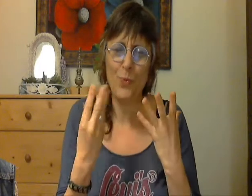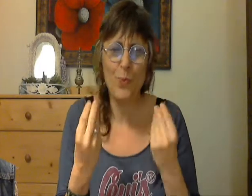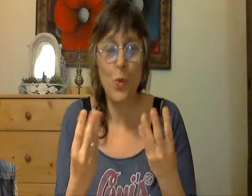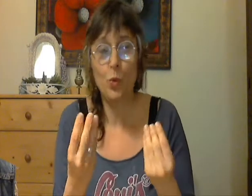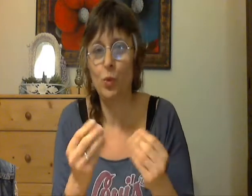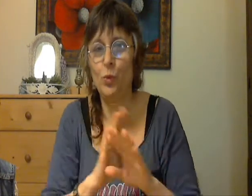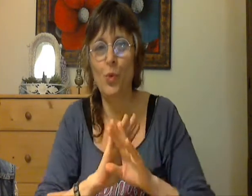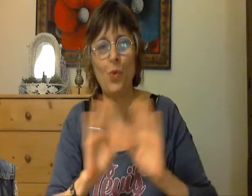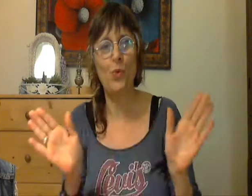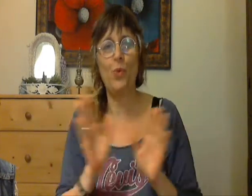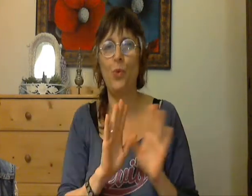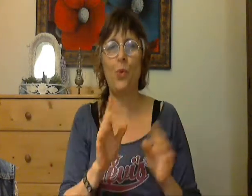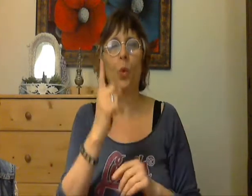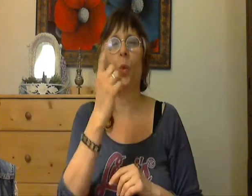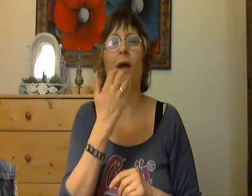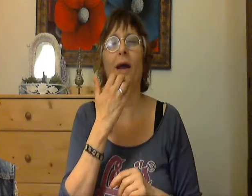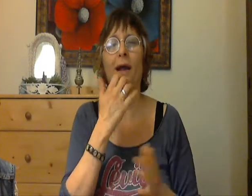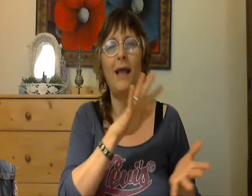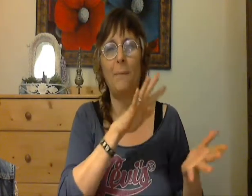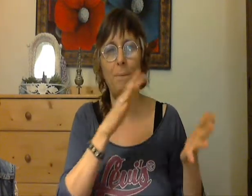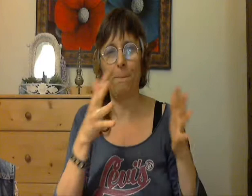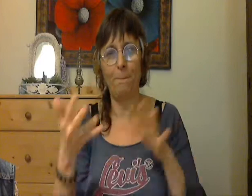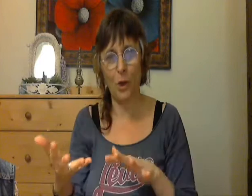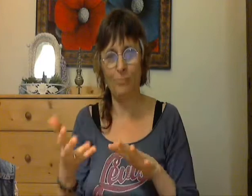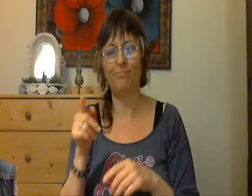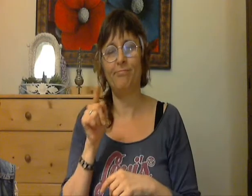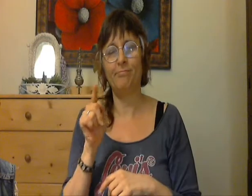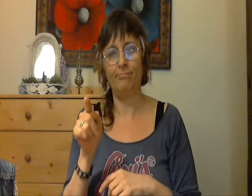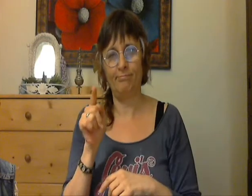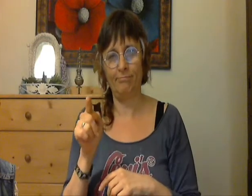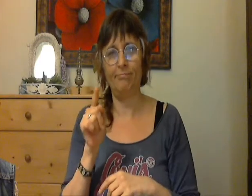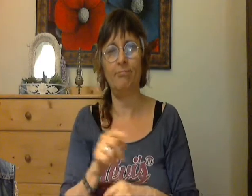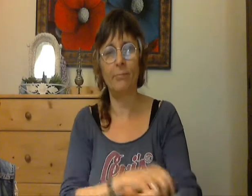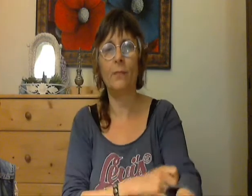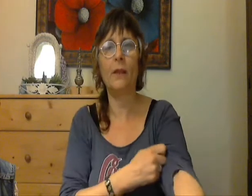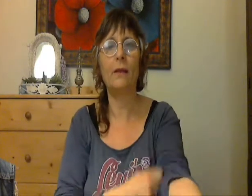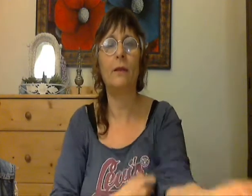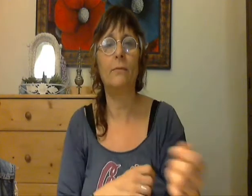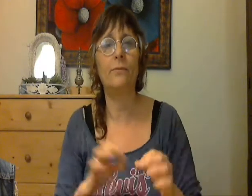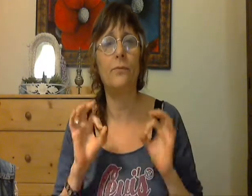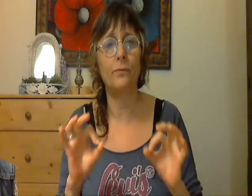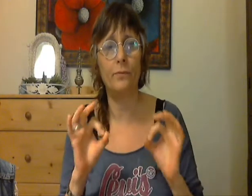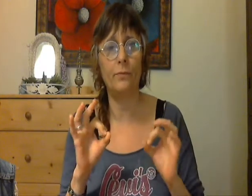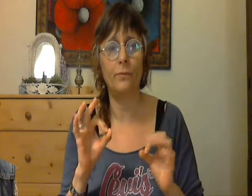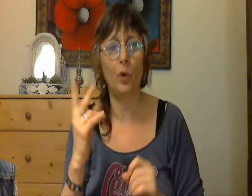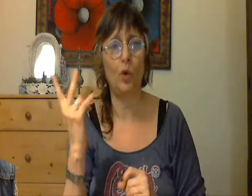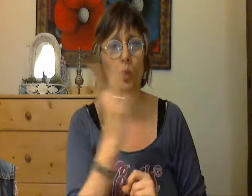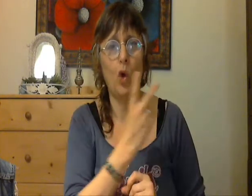todavía no ha salido a realizar, está lesionado con los dos equipos, solo han pasado los porteros del Betis, y está en el vestuario ahora mismo